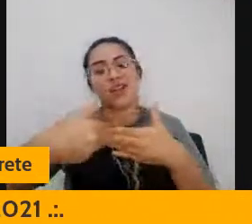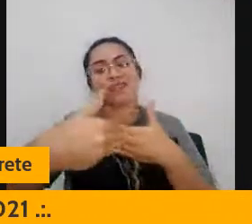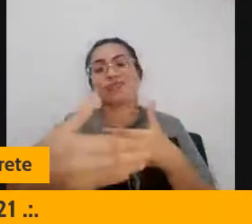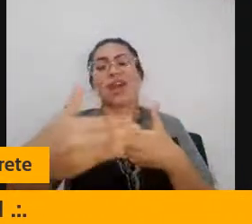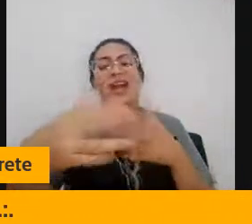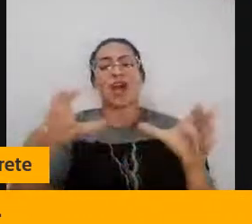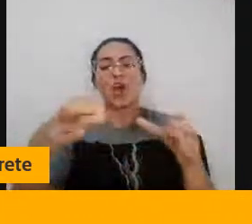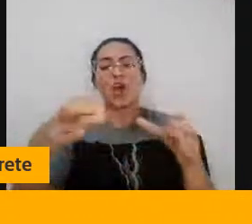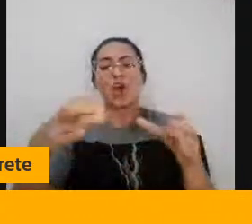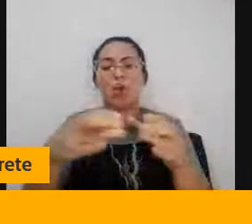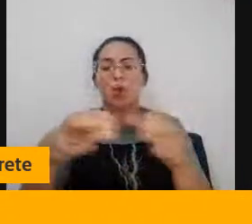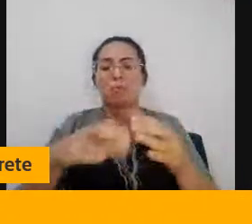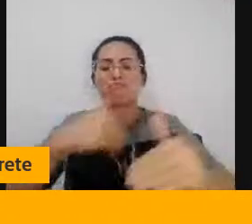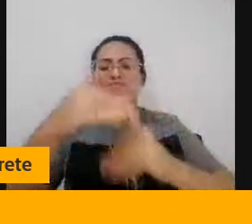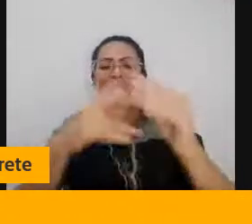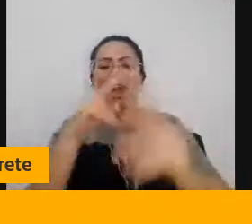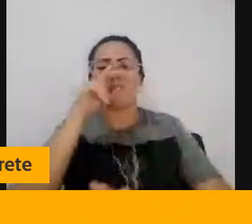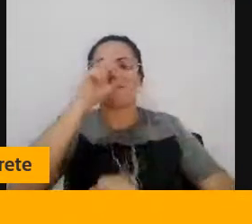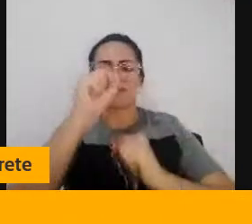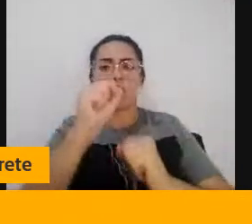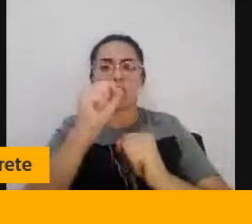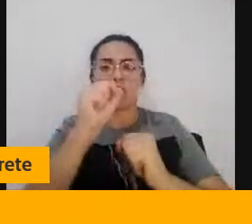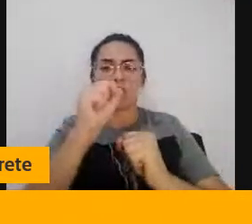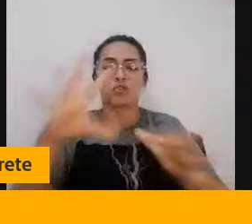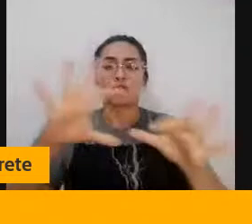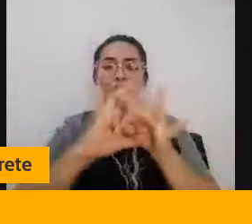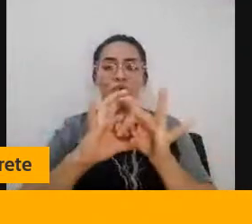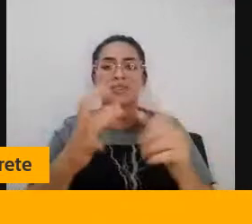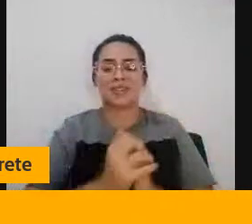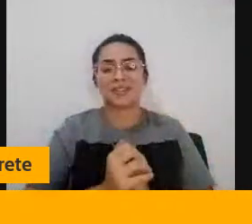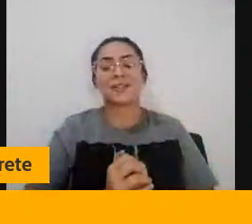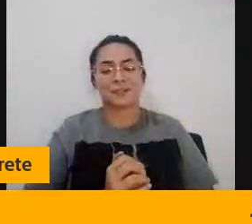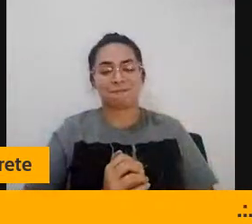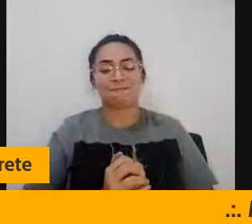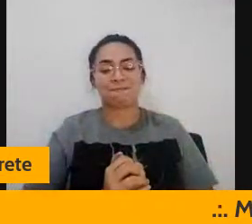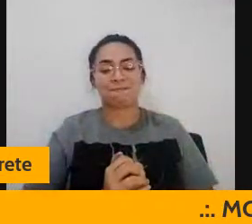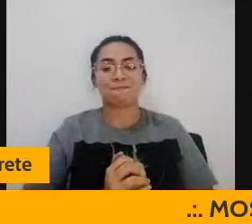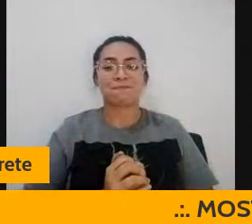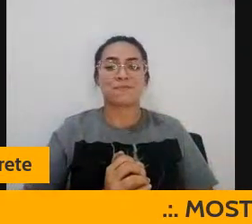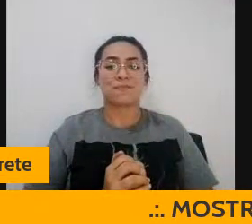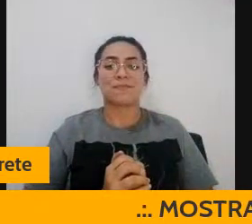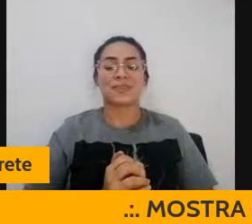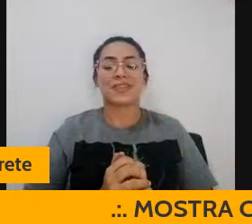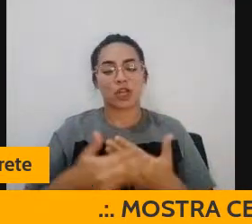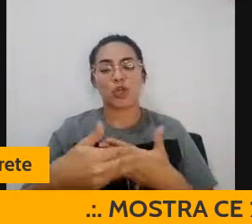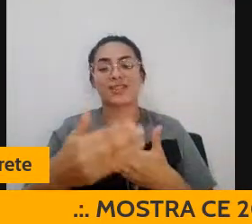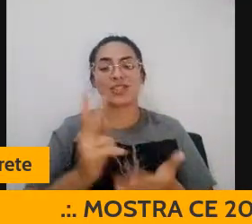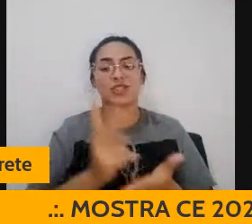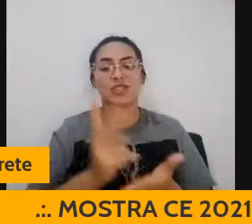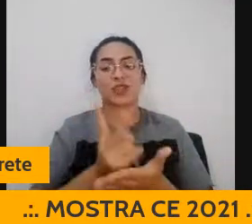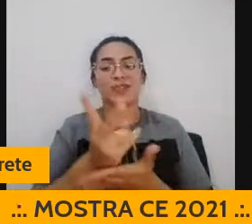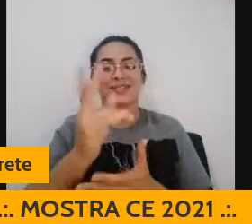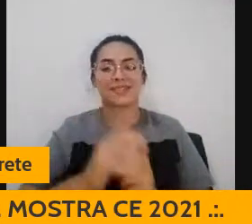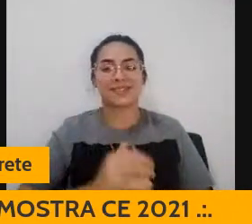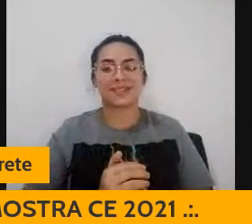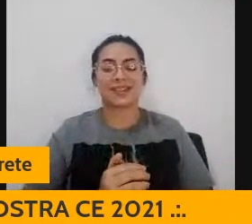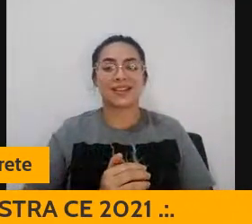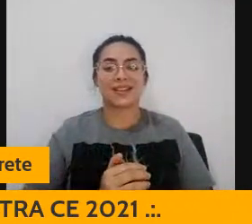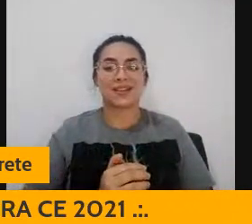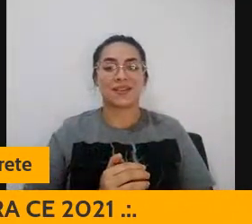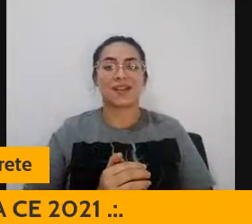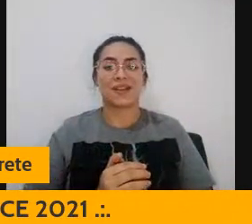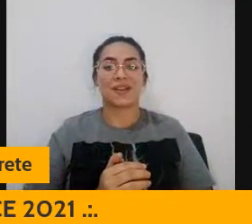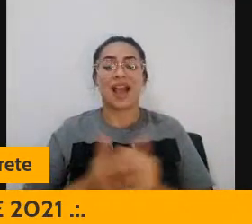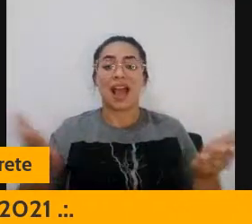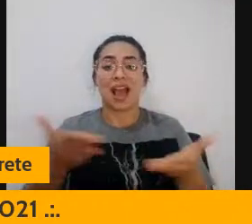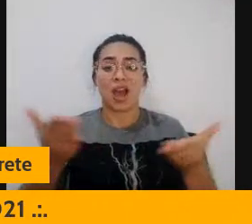de maneira cada vez mais forte, mesmo com as adversidades, né, a gente segue em frente. Então, chamar o Daniel,